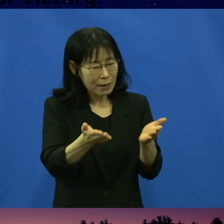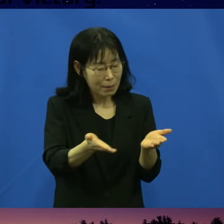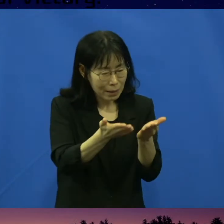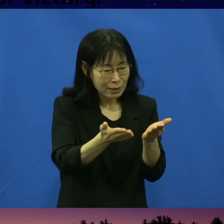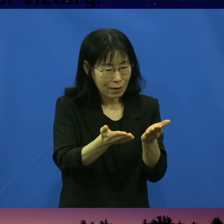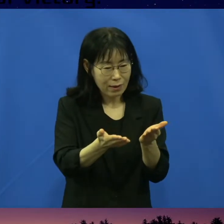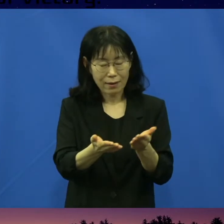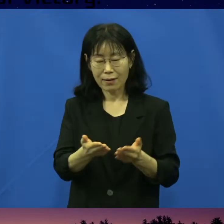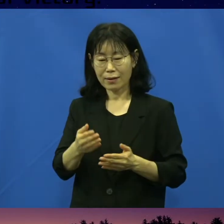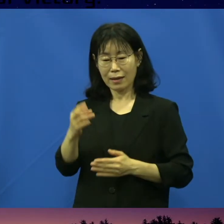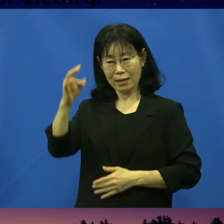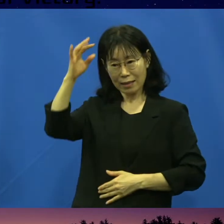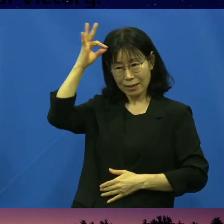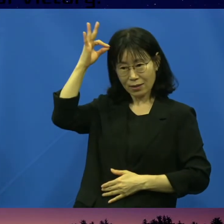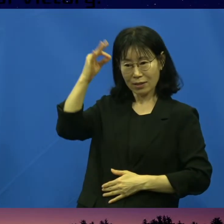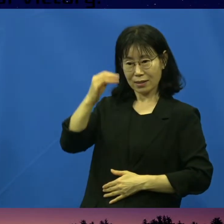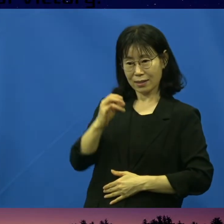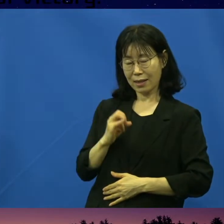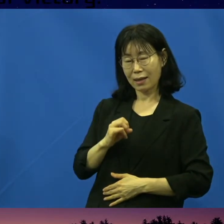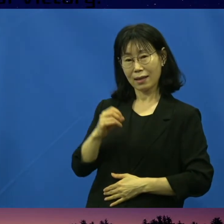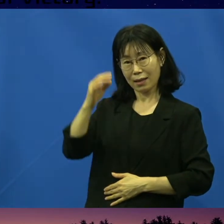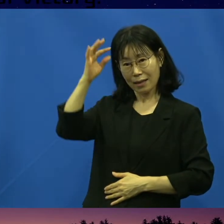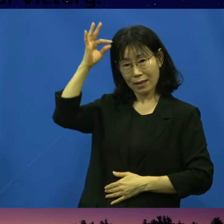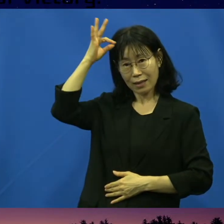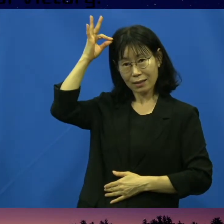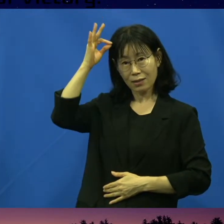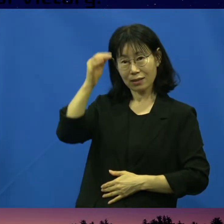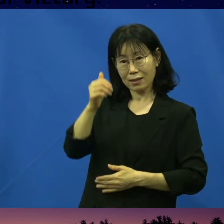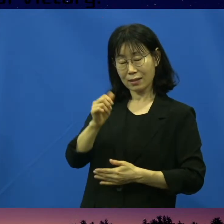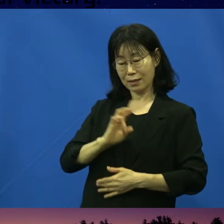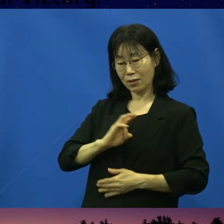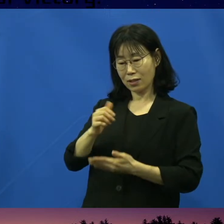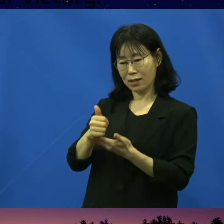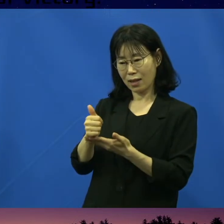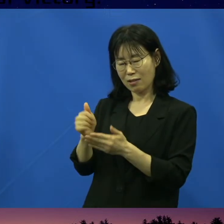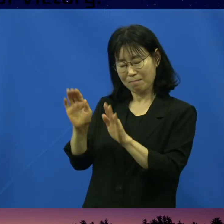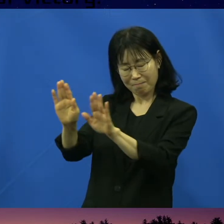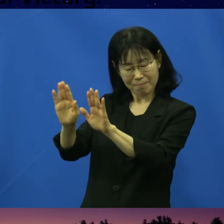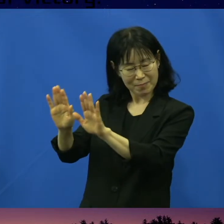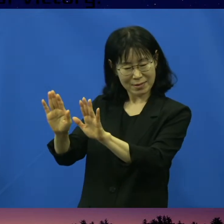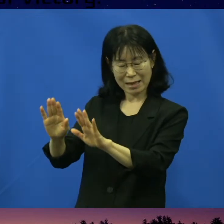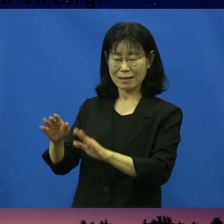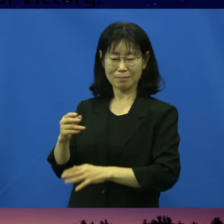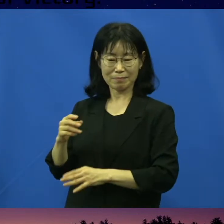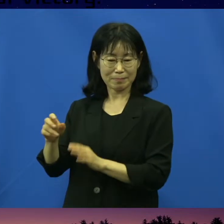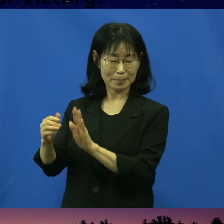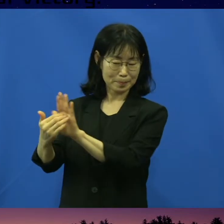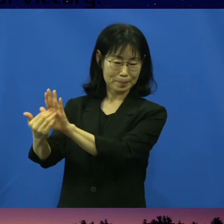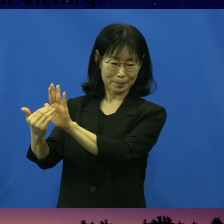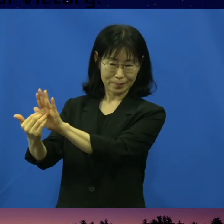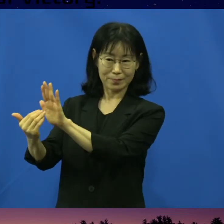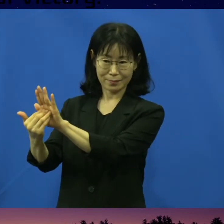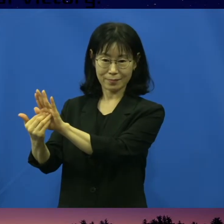거절하니. 엘리사는 거절했죠. 왜? 받으면 구원에 대한 오해를 할 수